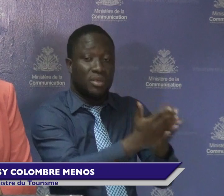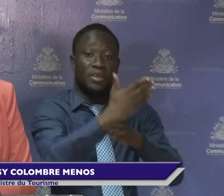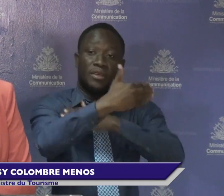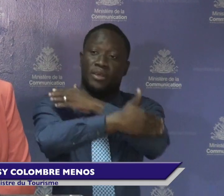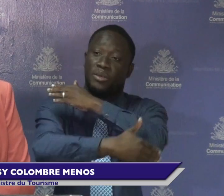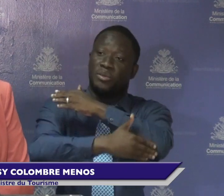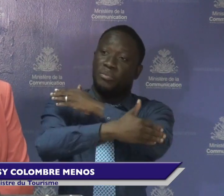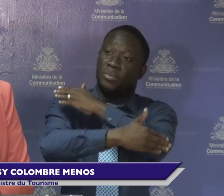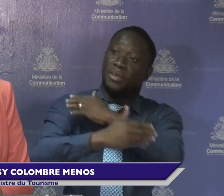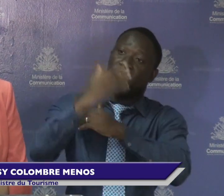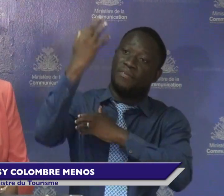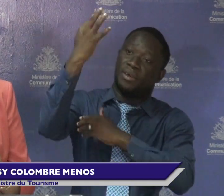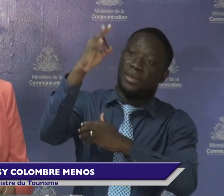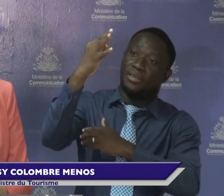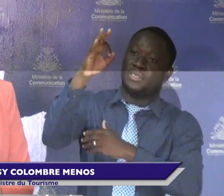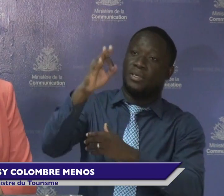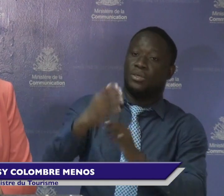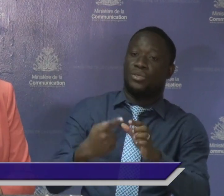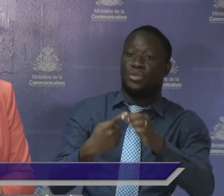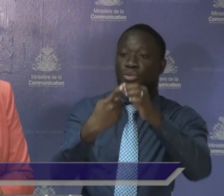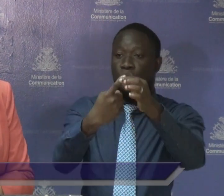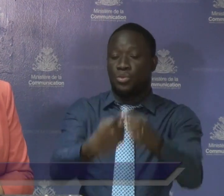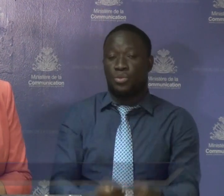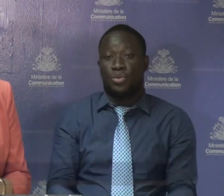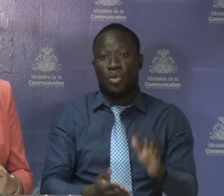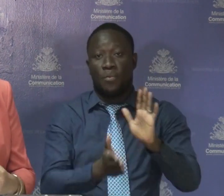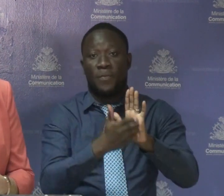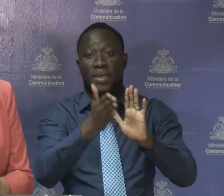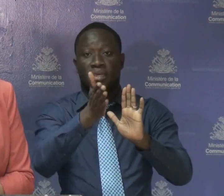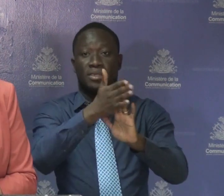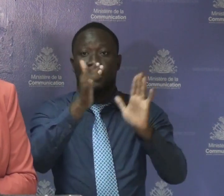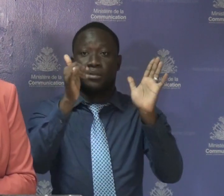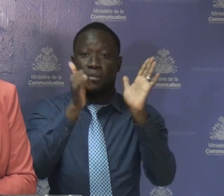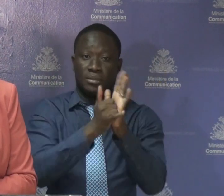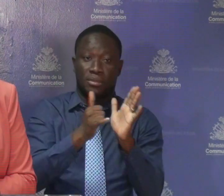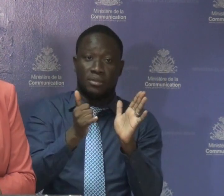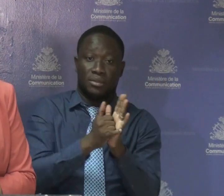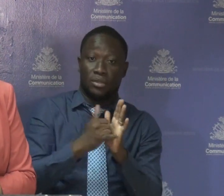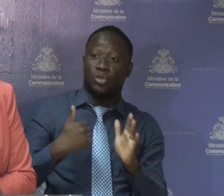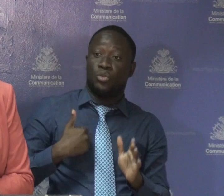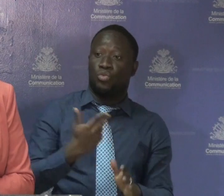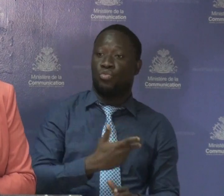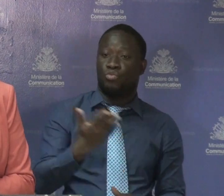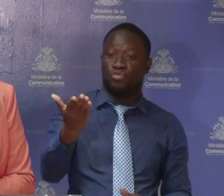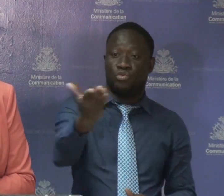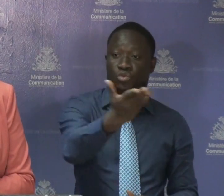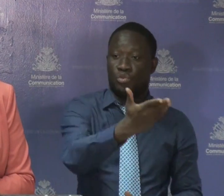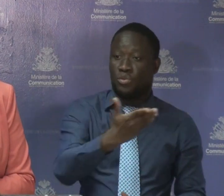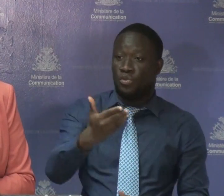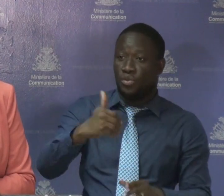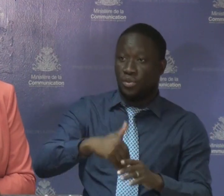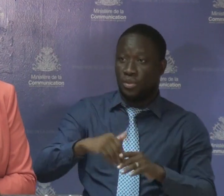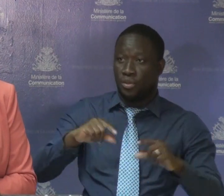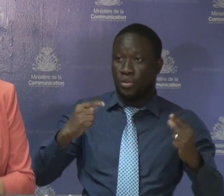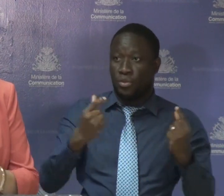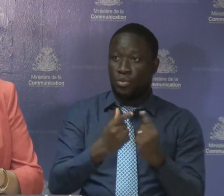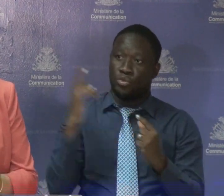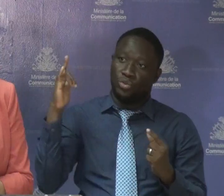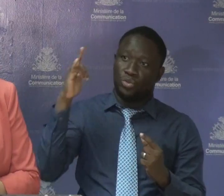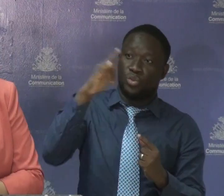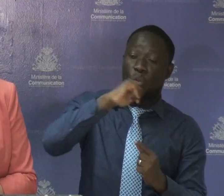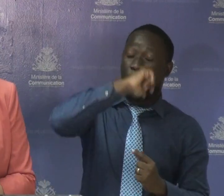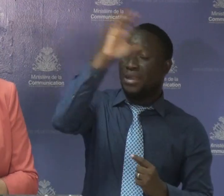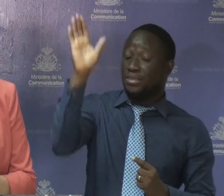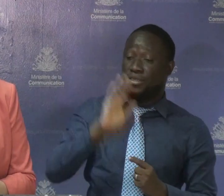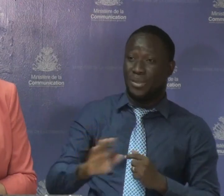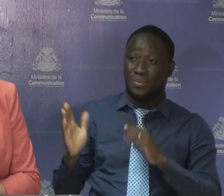les pays francophones surtout. Donc là présence ça et présence nous-mêmes tout au niveau du secteur touristique là côté nous pas jamais